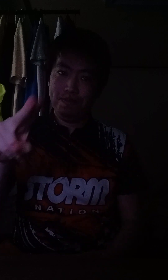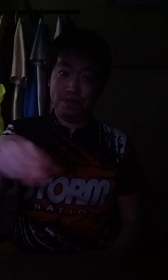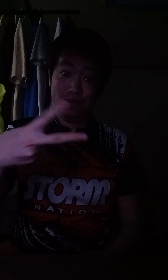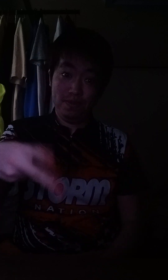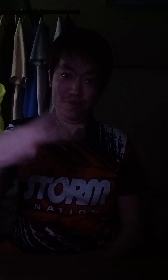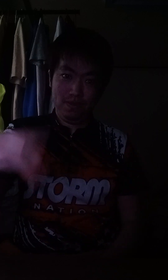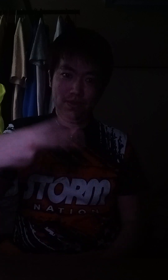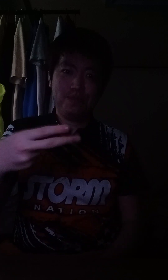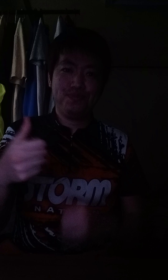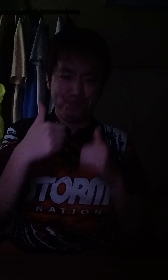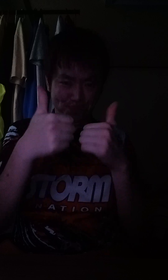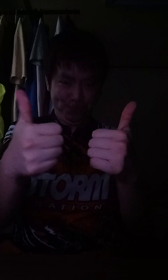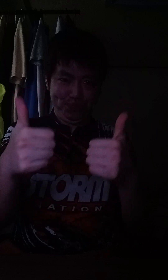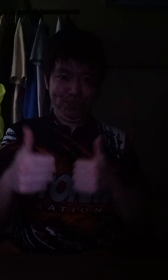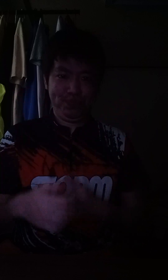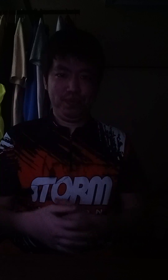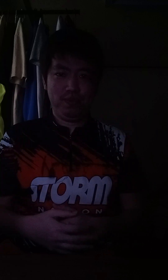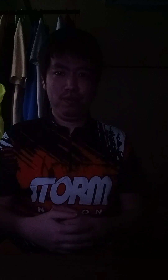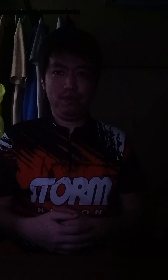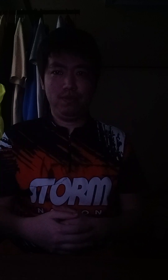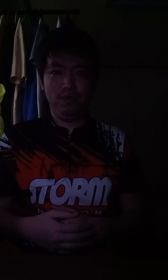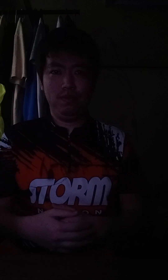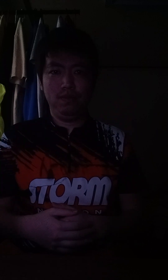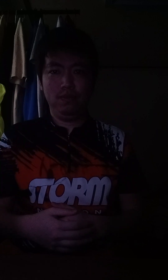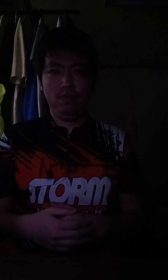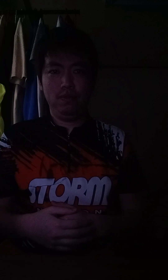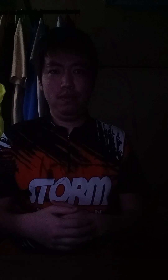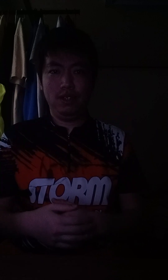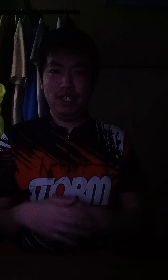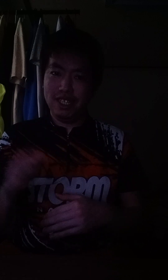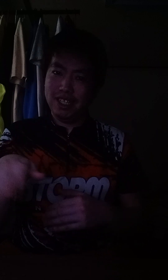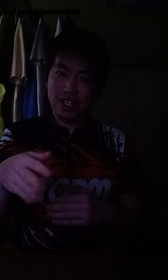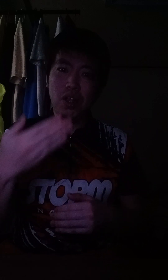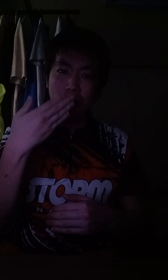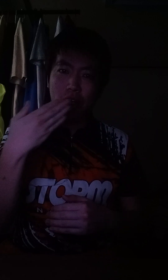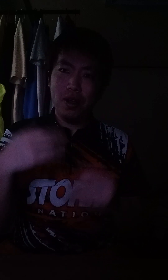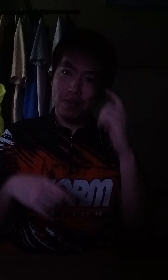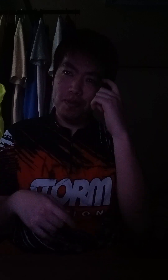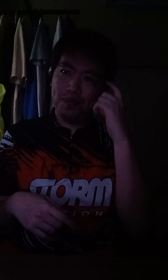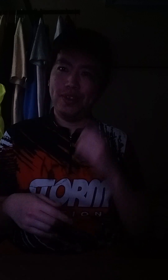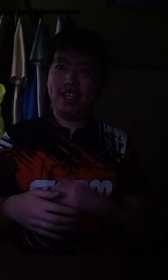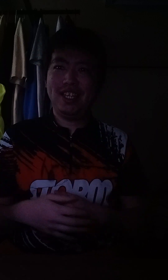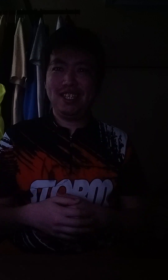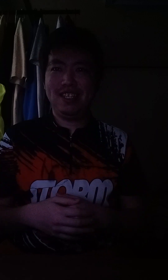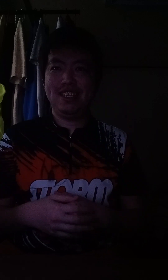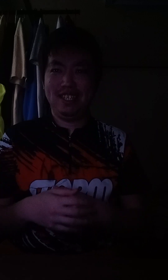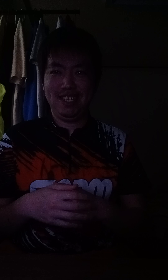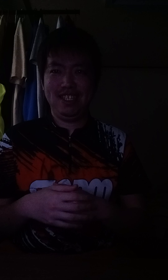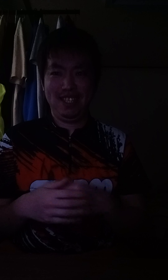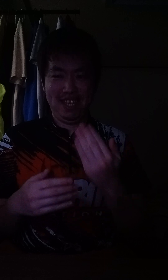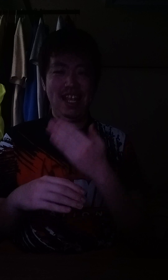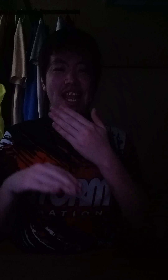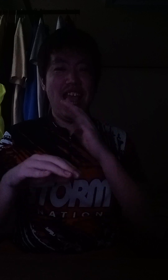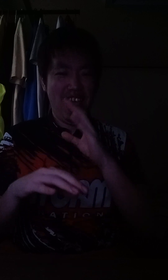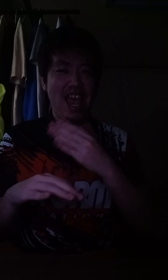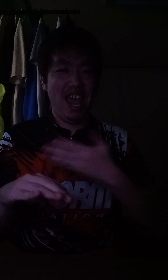젓가락은 정말 잘해요. 젓가락질은. 달리라고 생각하고 먹어. 네.